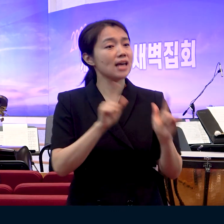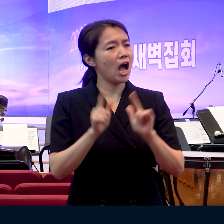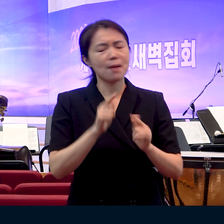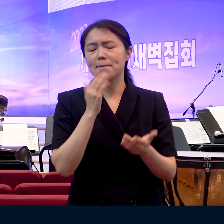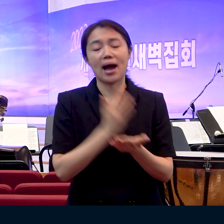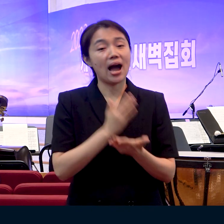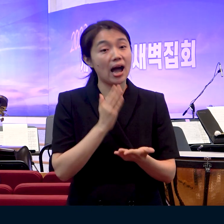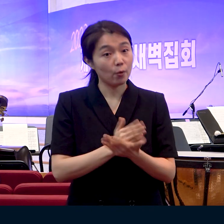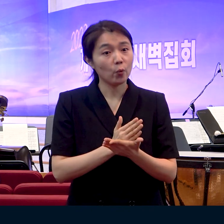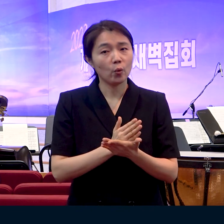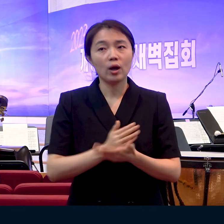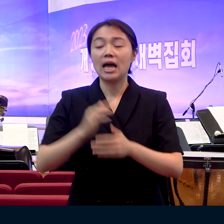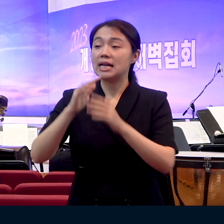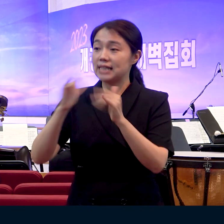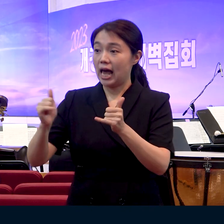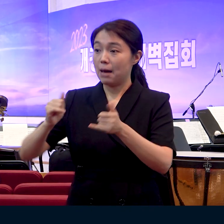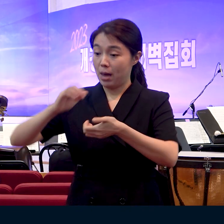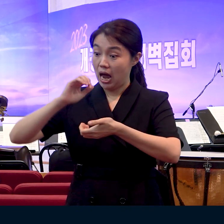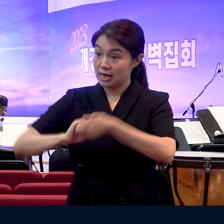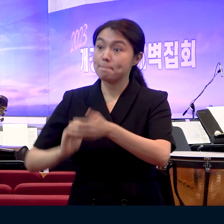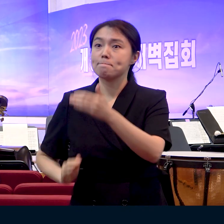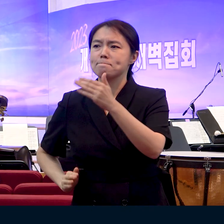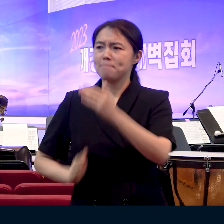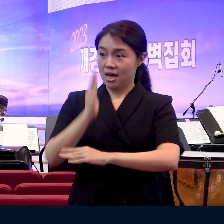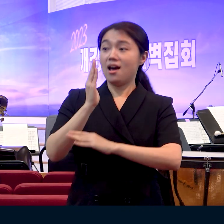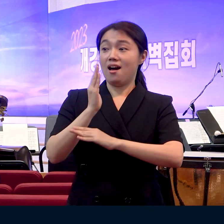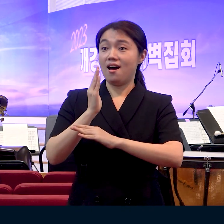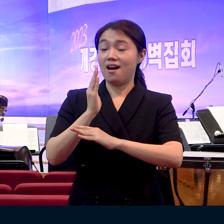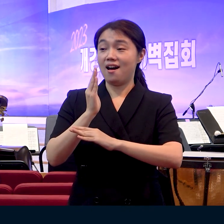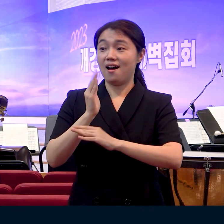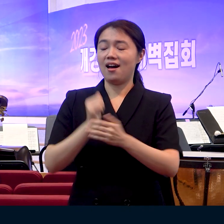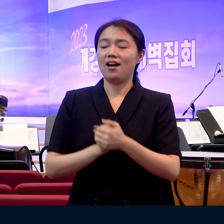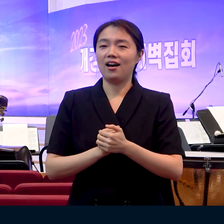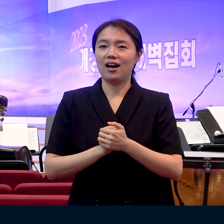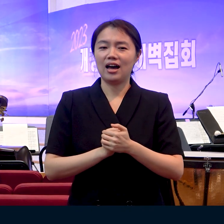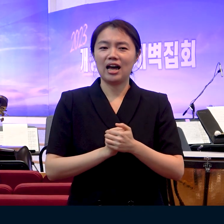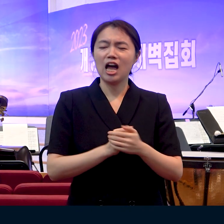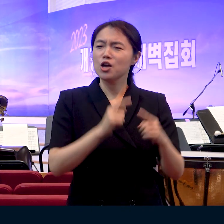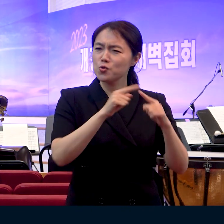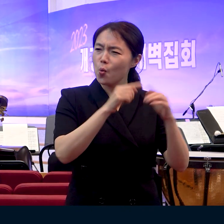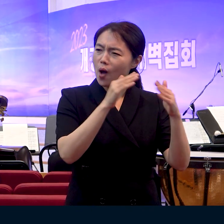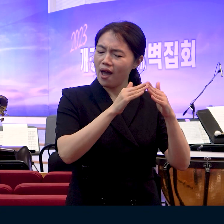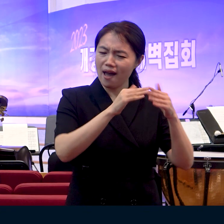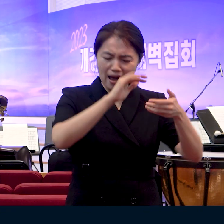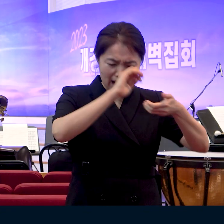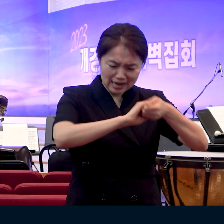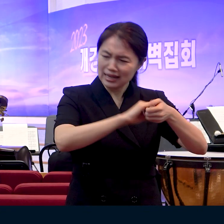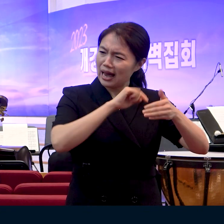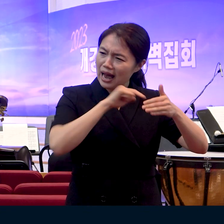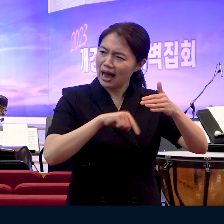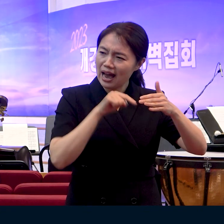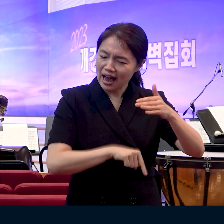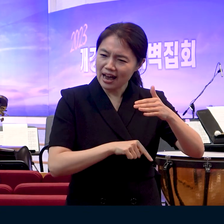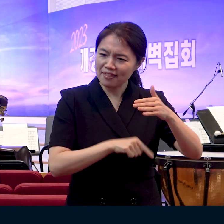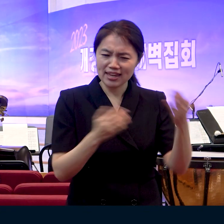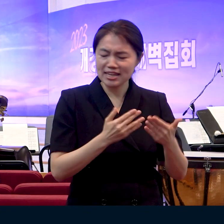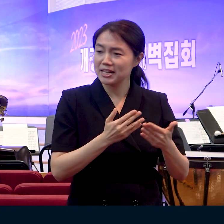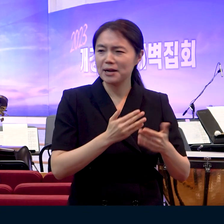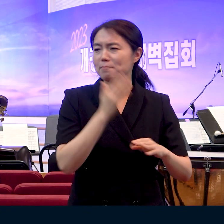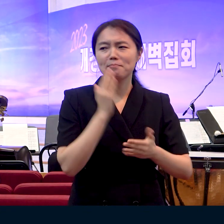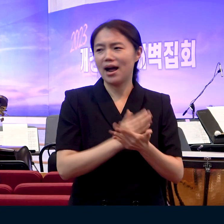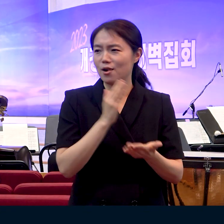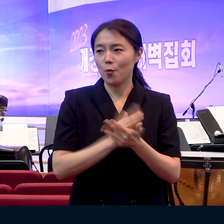사람의 한계를 넘어서지 못하는 그런 어떤 교회 말고, 인간의 한계를 뛰어넘는 그런 역사가 있기를,